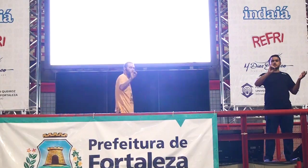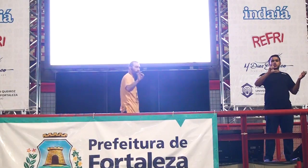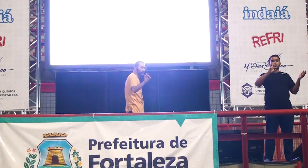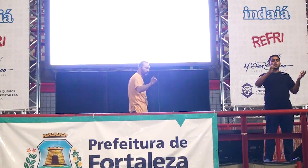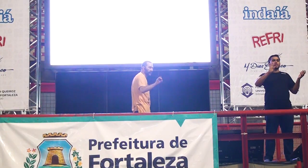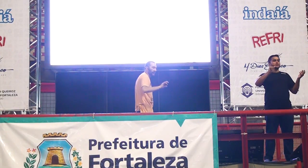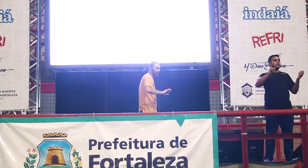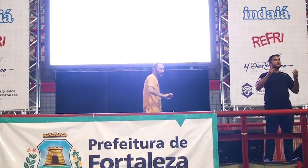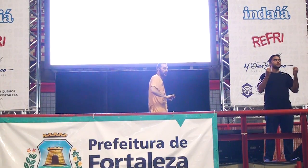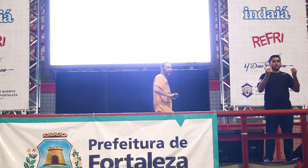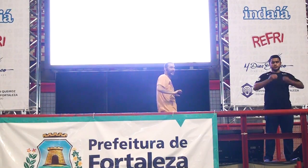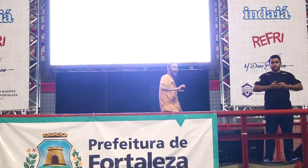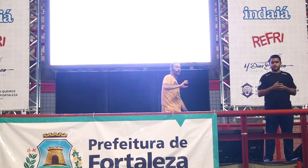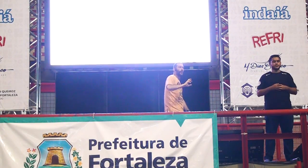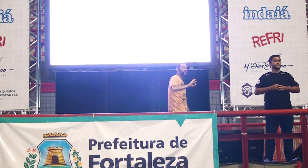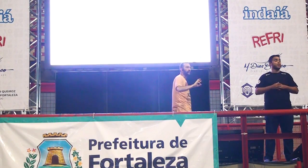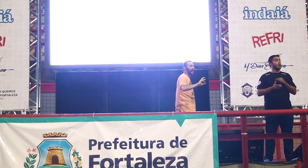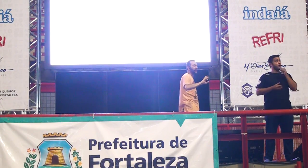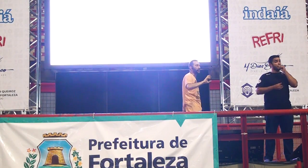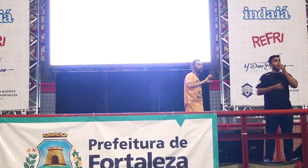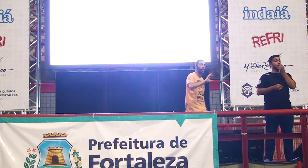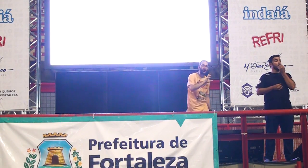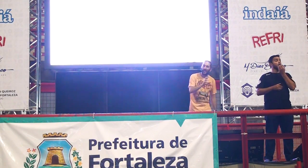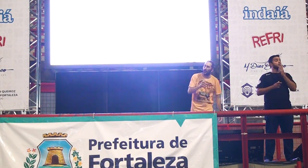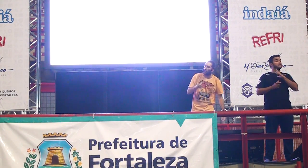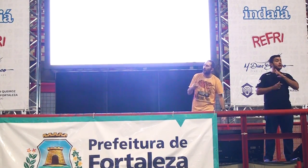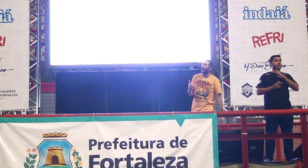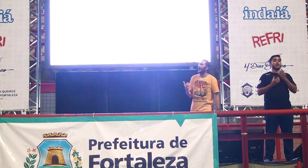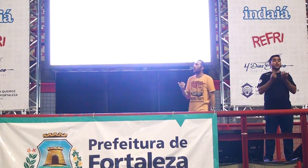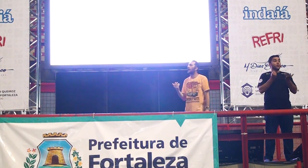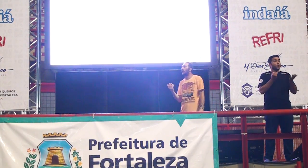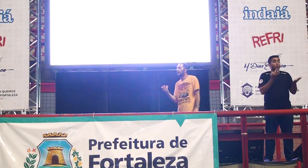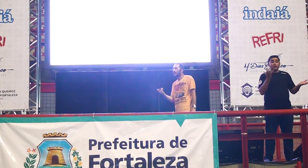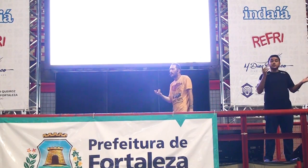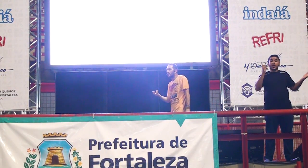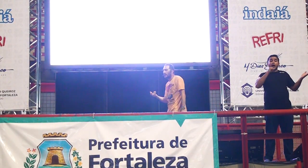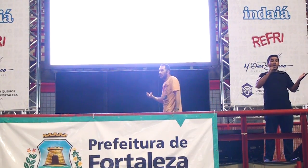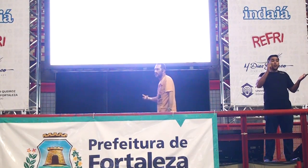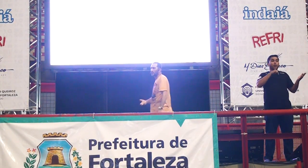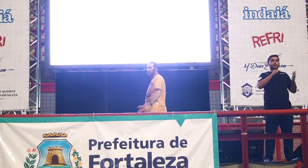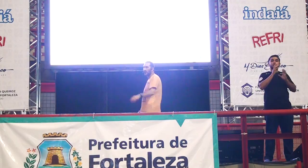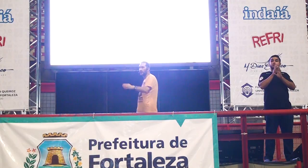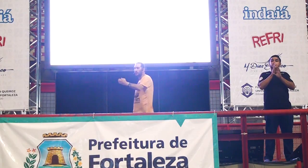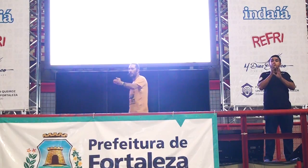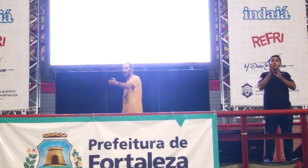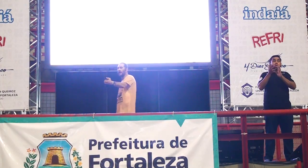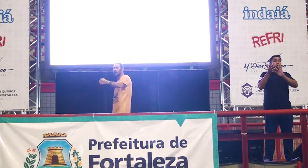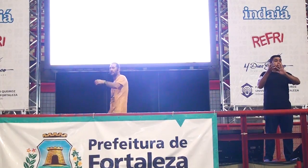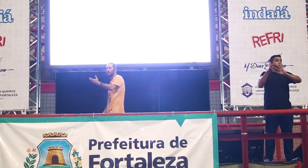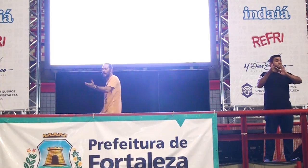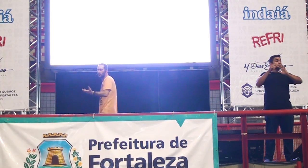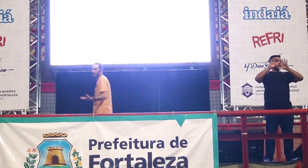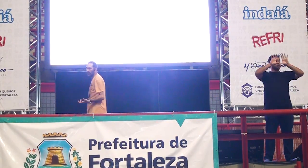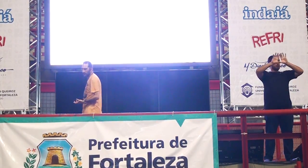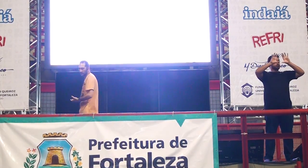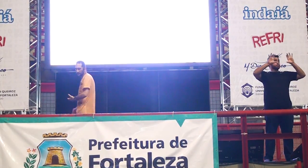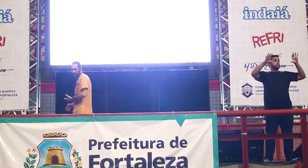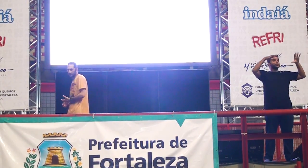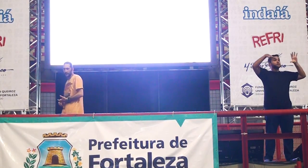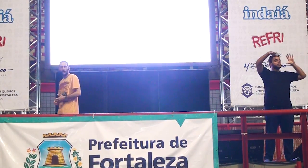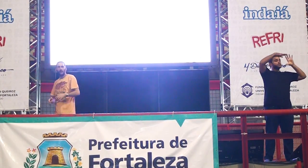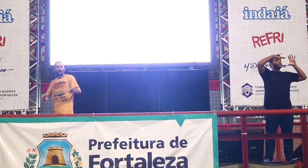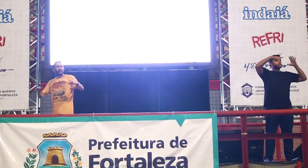Umidade absoluta é a quantidade total de água existente no ar num dado